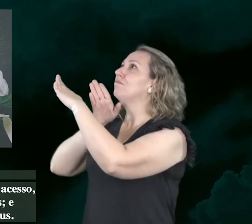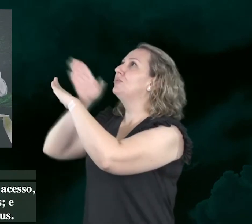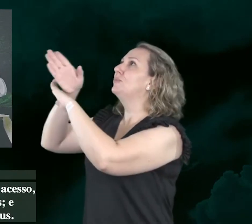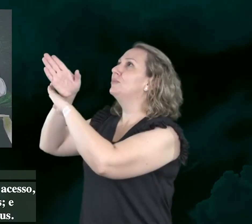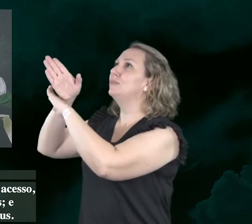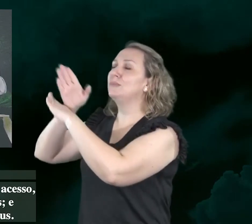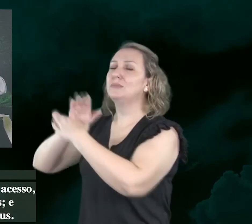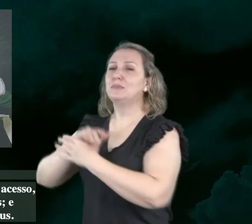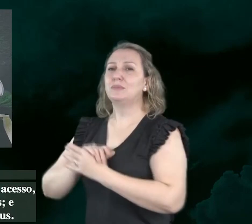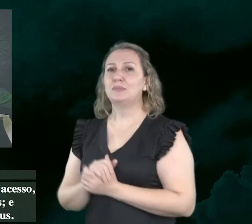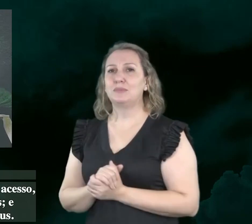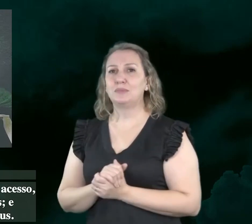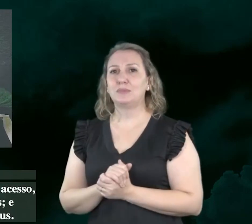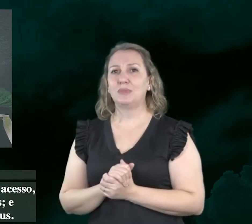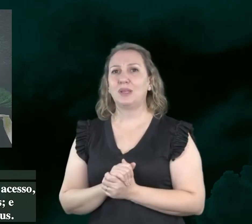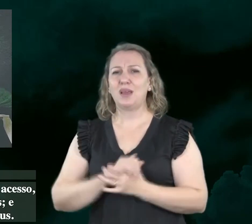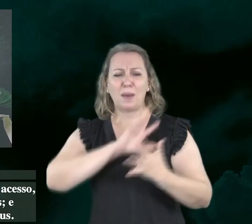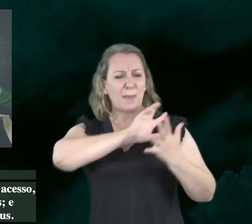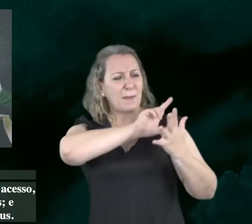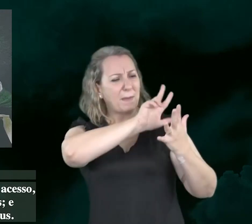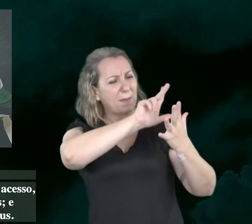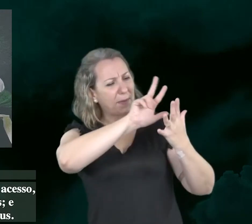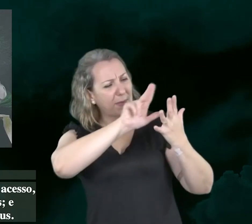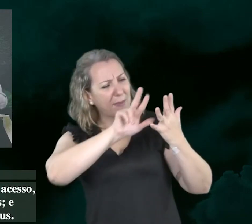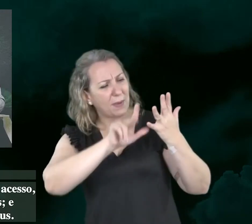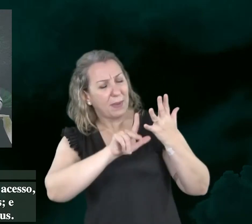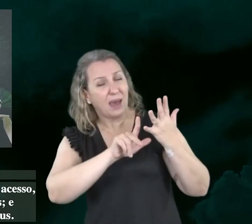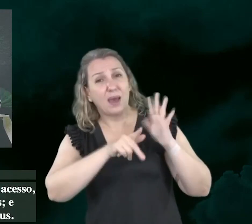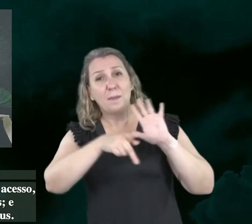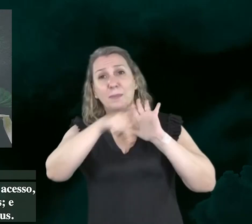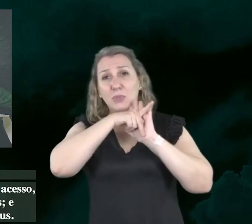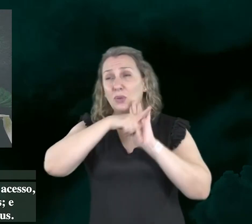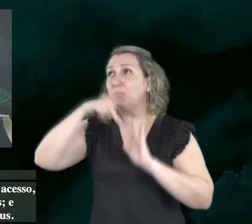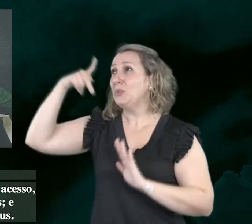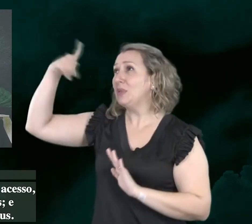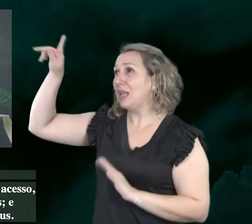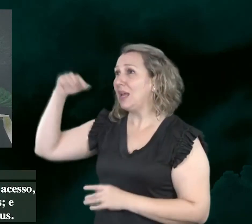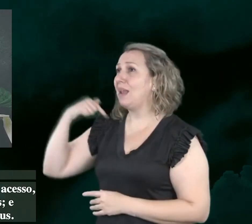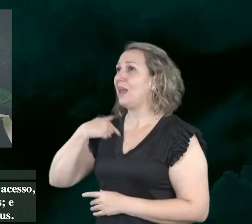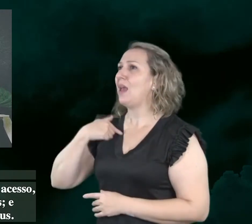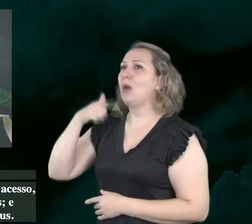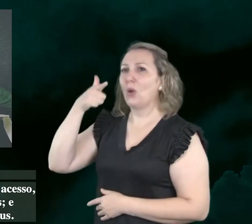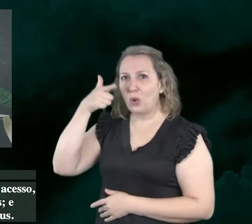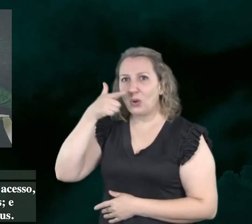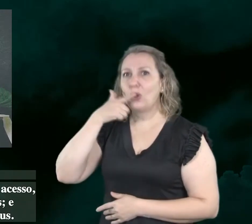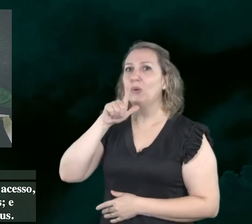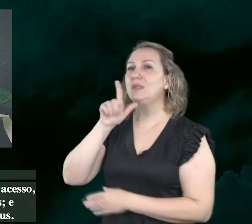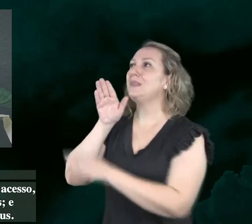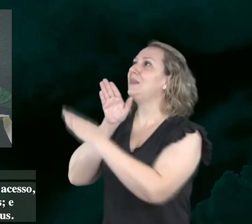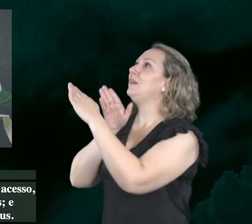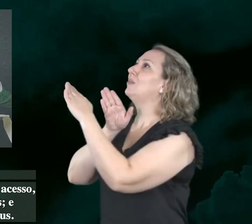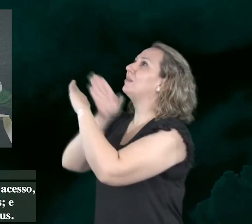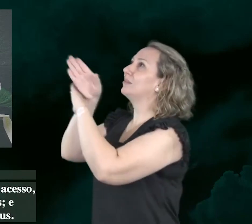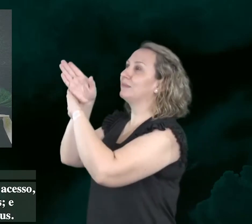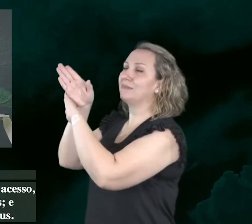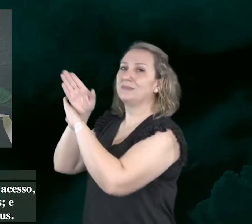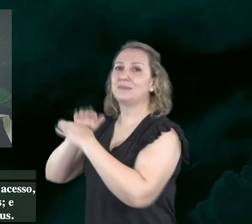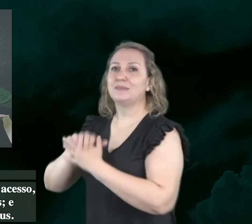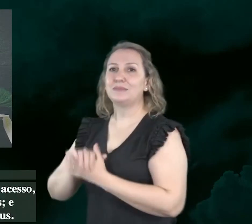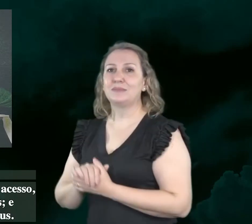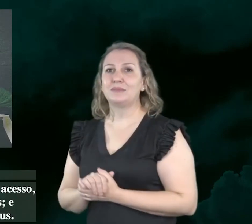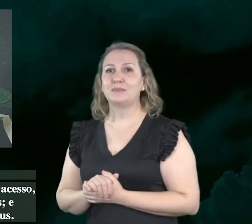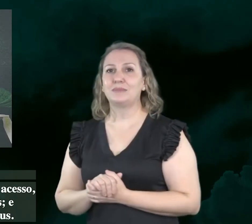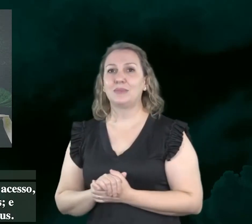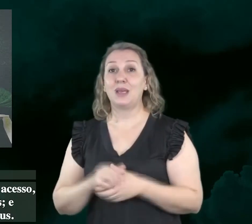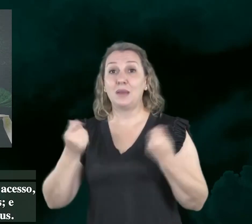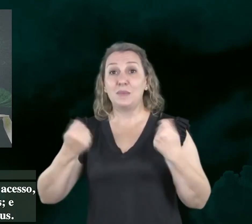acesso aos elementos de Deus, né? Acesso a essa graça, na qual estamos firmes. Então, precisa se manter